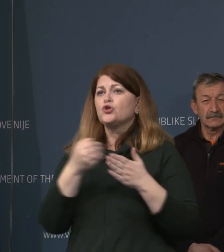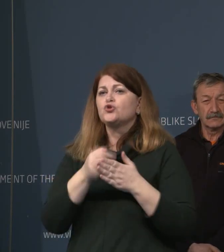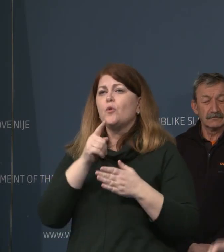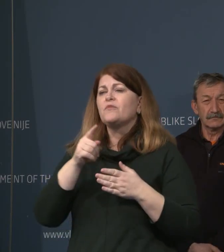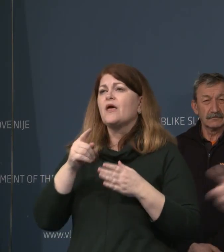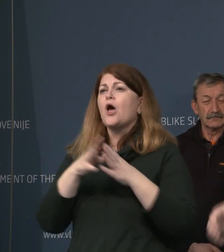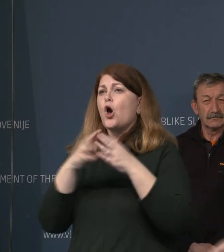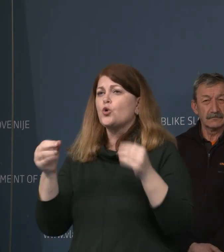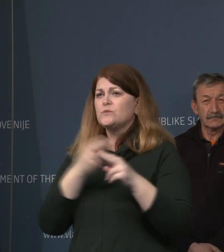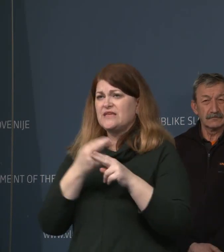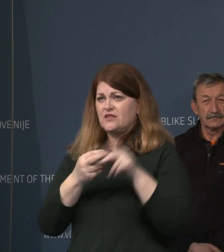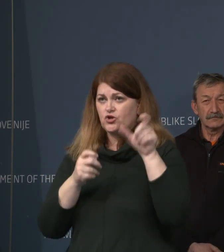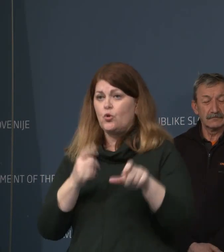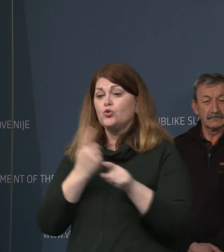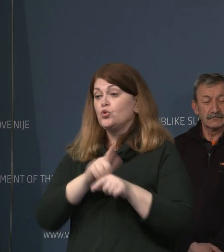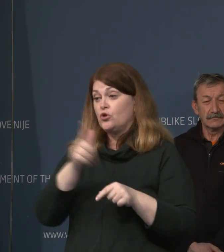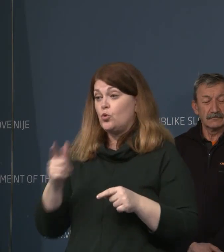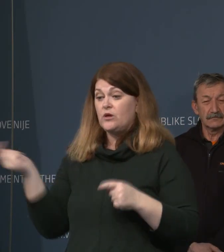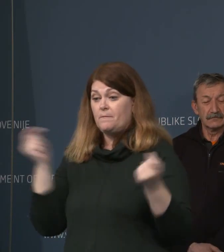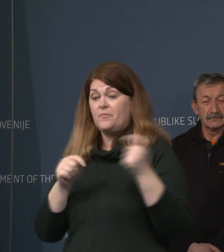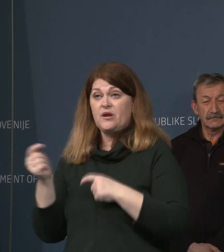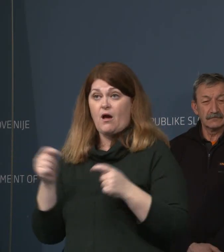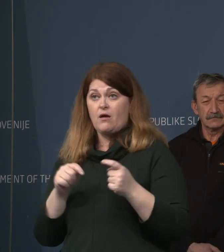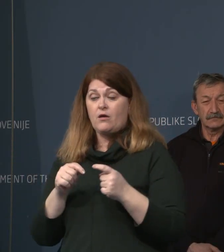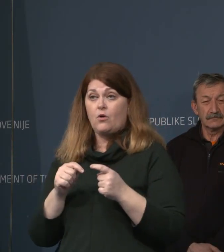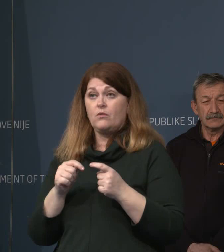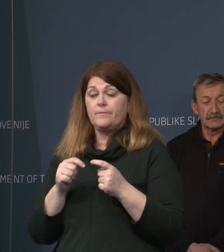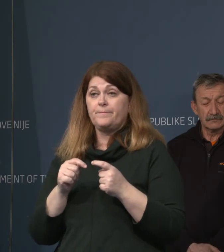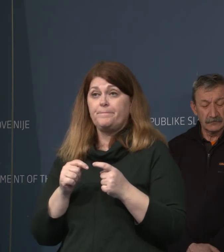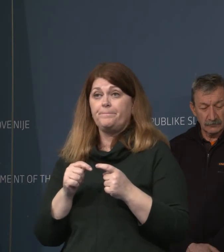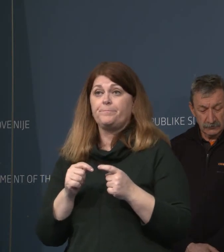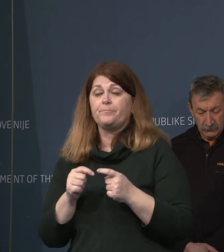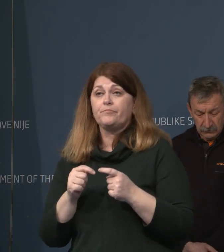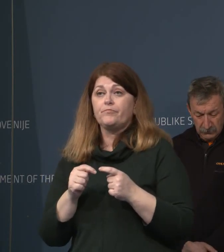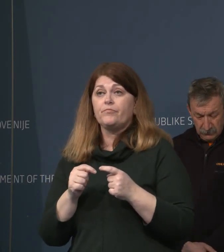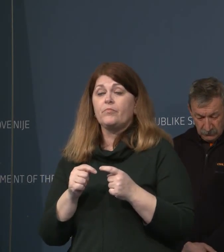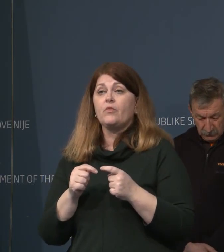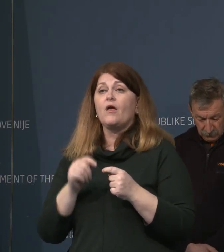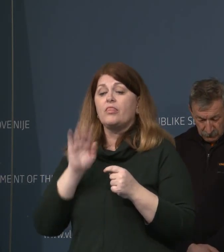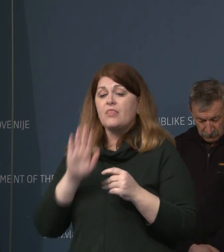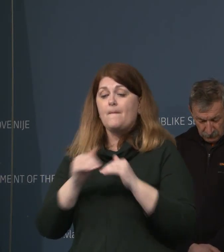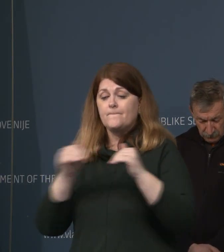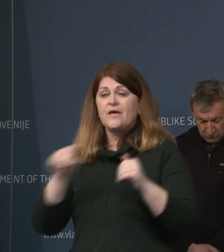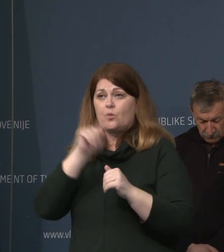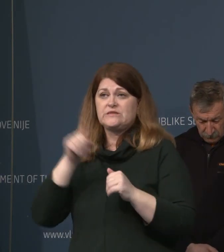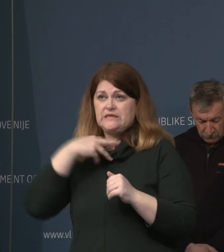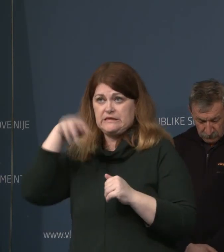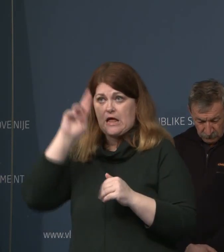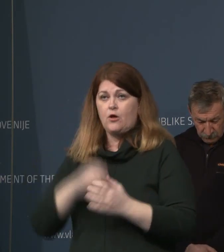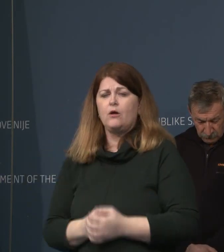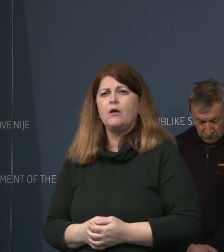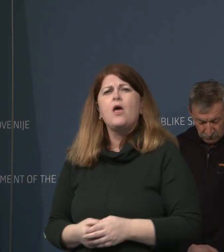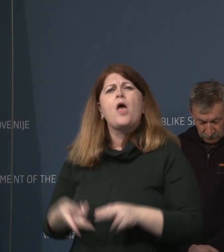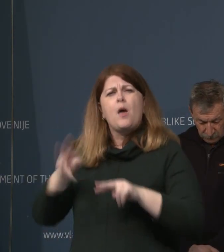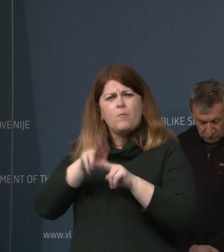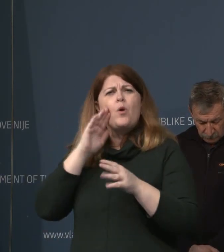romunskih državljanov, tudi drugi državljani prihajajo v poštev na meji z Italijo, ampak bo treba na